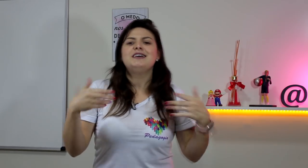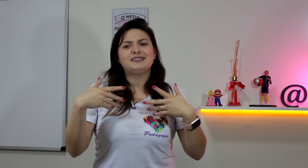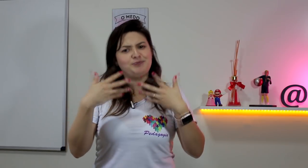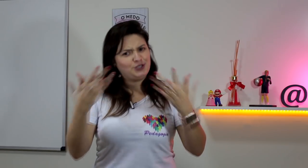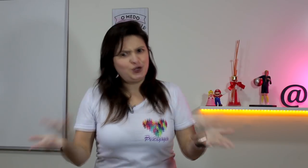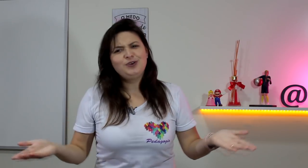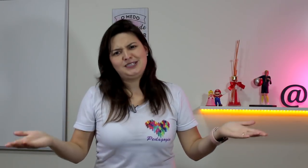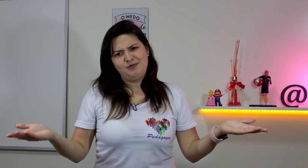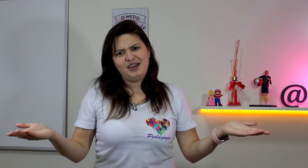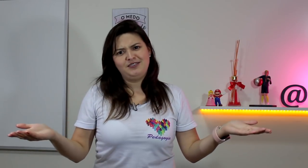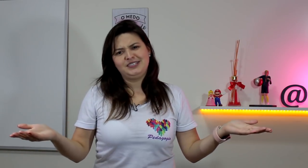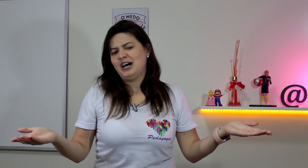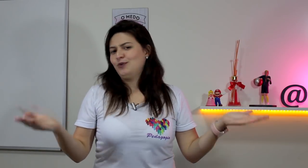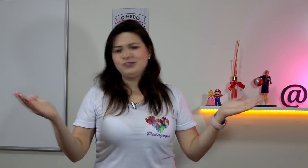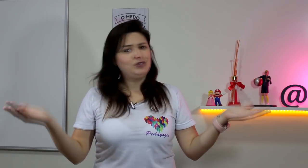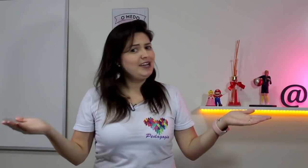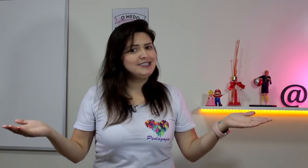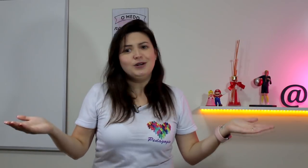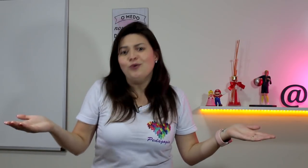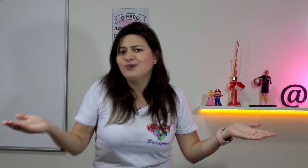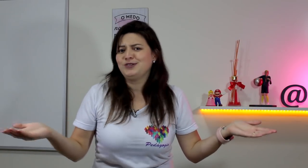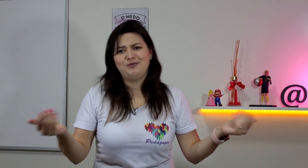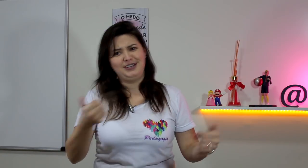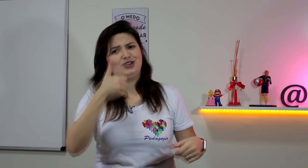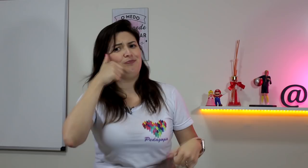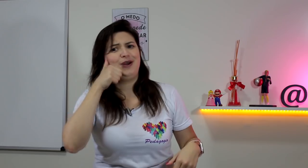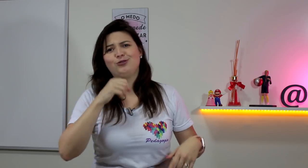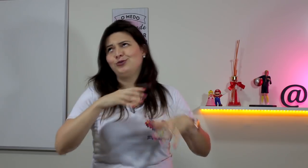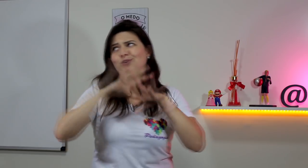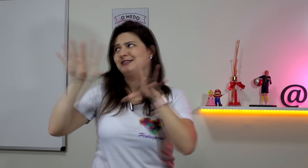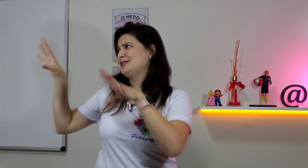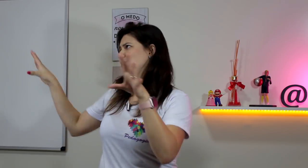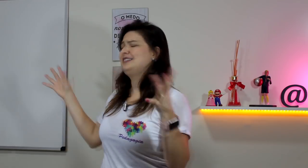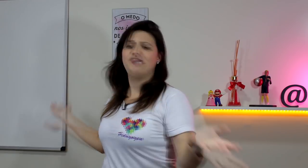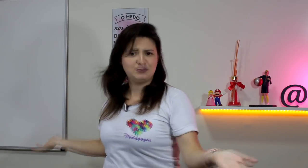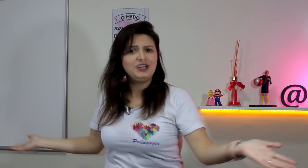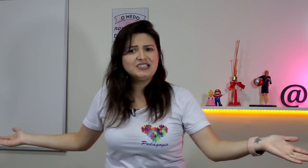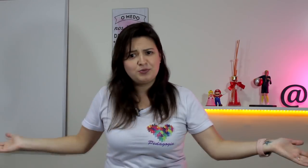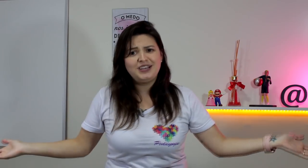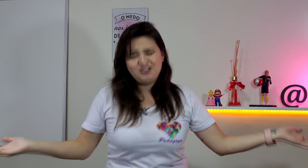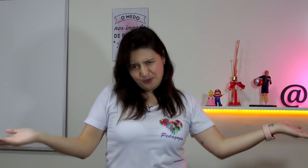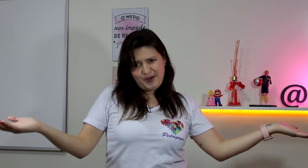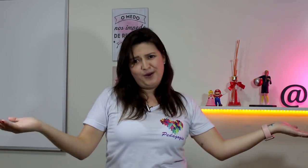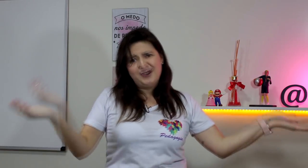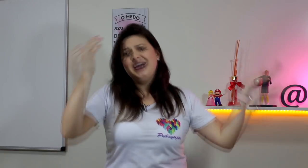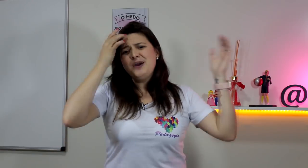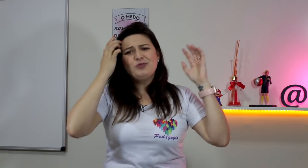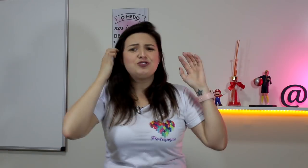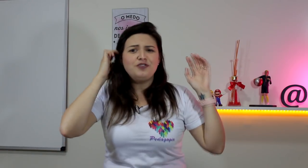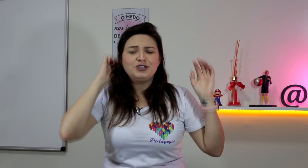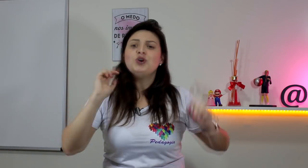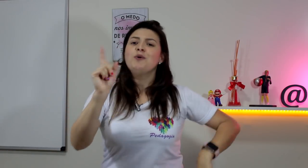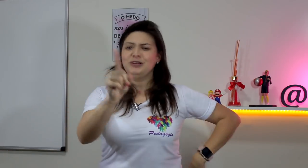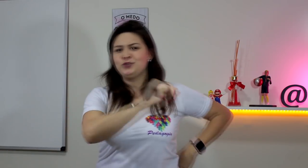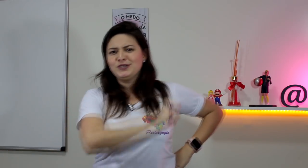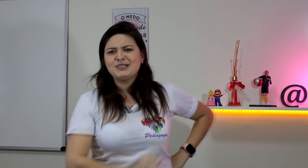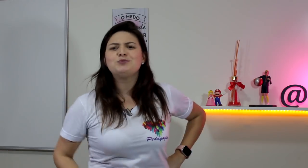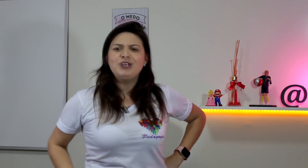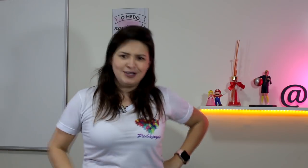as pessoas também avançaram. As mulheres não usam mais chapéu, todas as mulheres, você vê as mulheres por aí de chapéu? É muito difícil, mas todas as mulheres